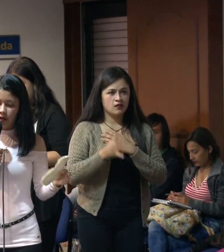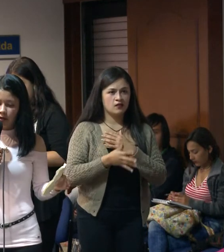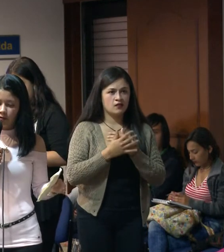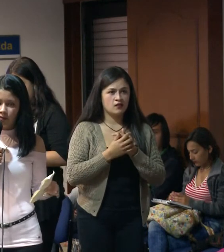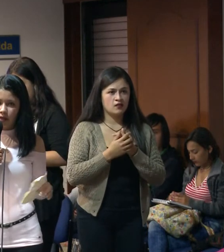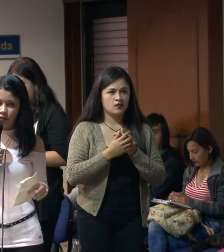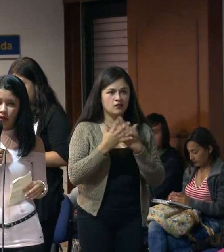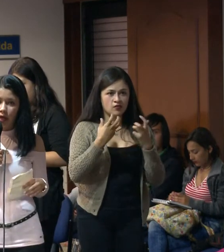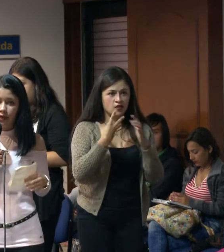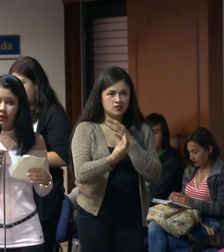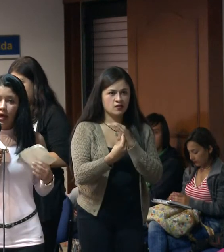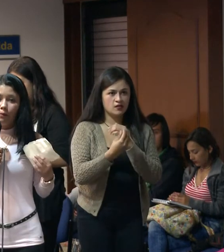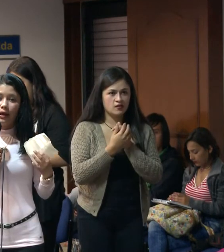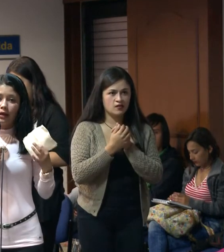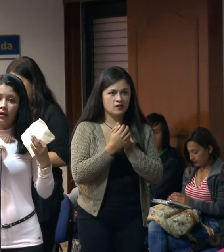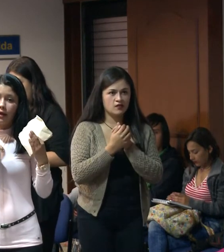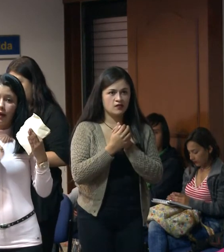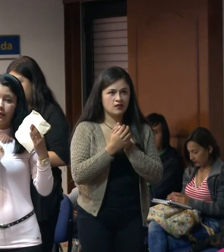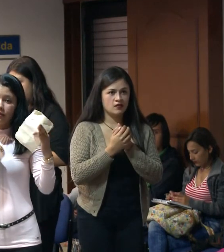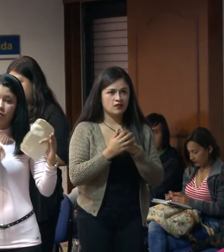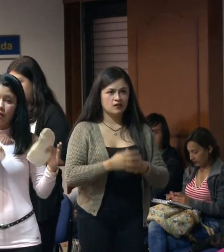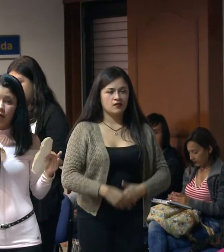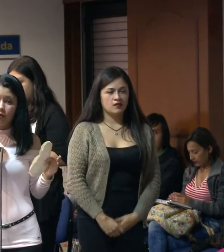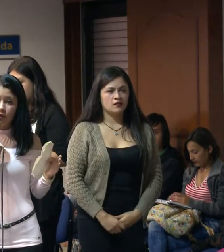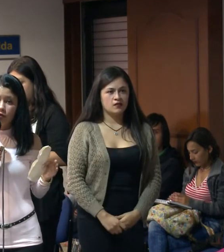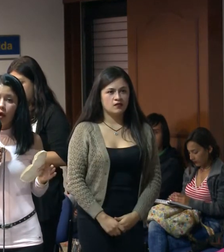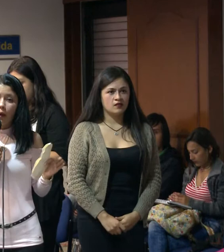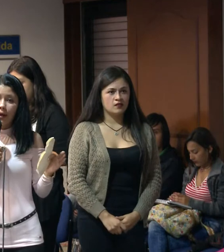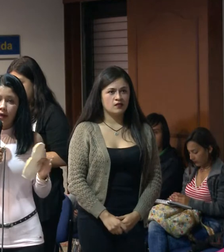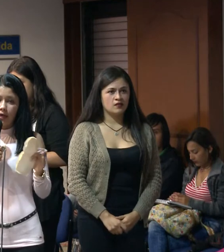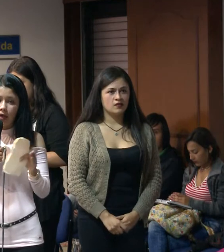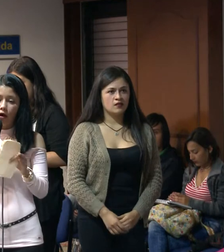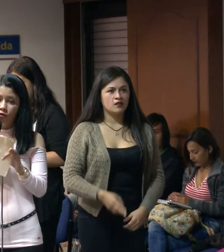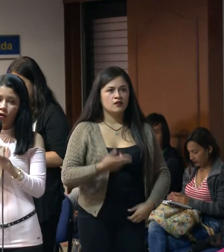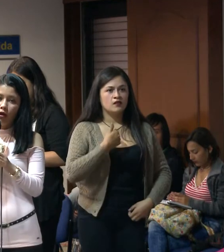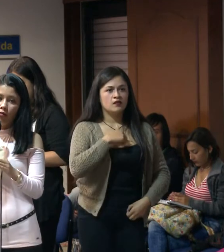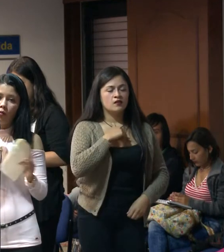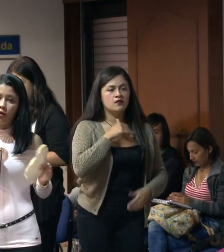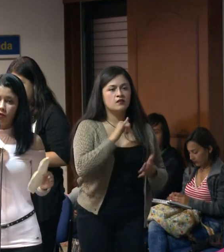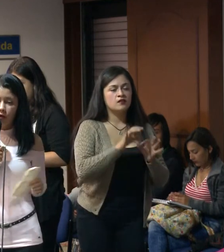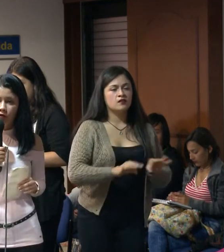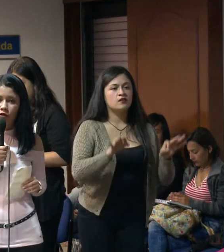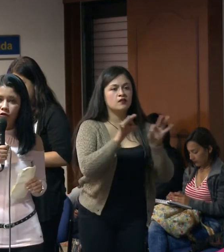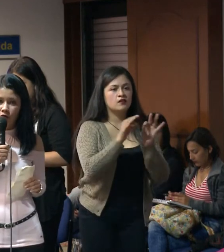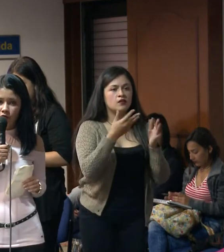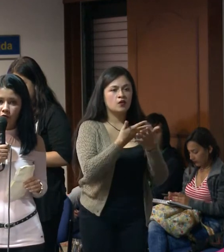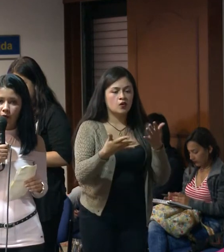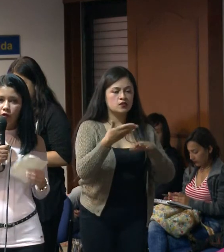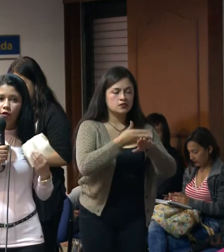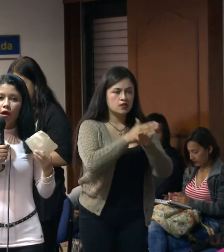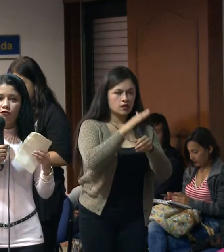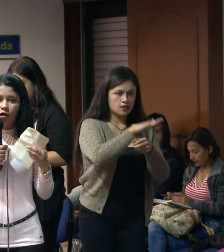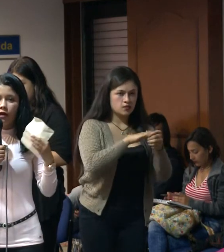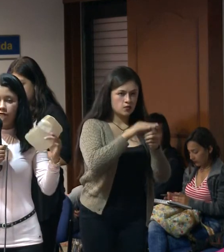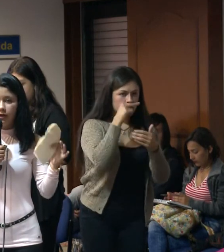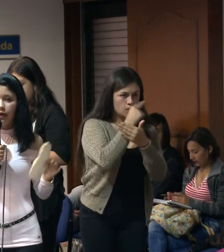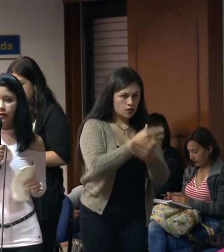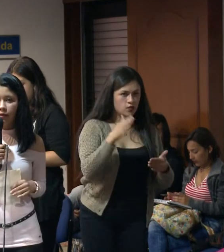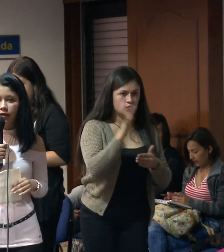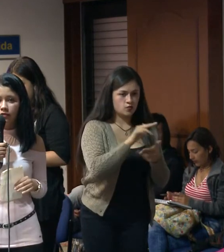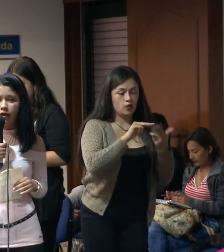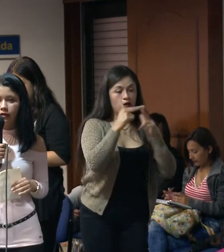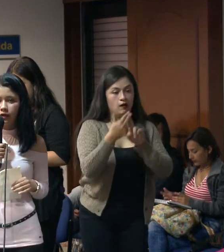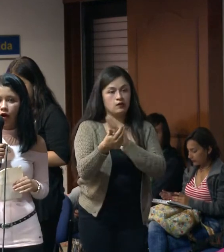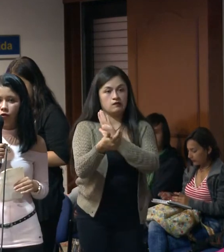materiales, diferentes personajes para captar la atención de los niños, para que cada uno de los momentos que nosotros construimos fuera afín